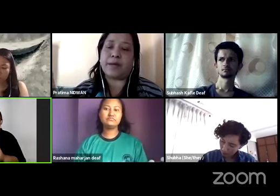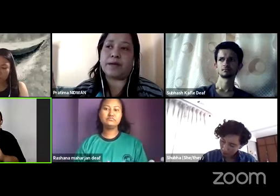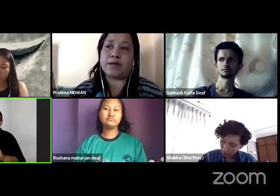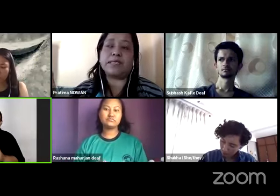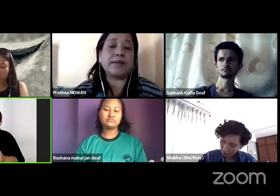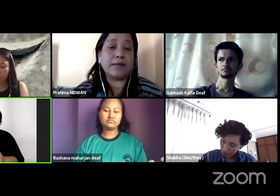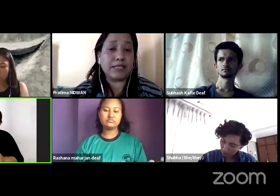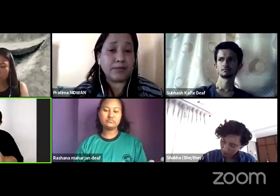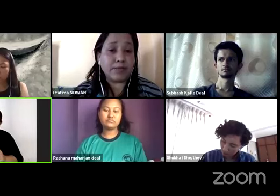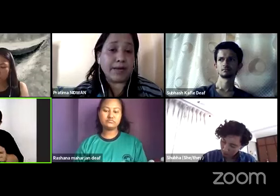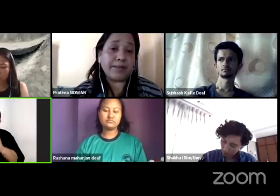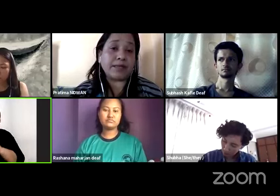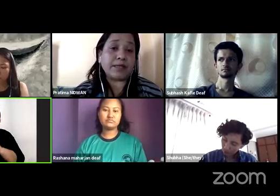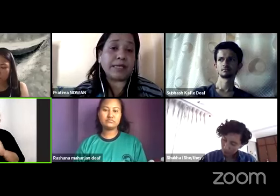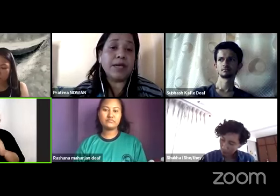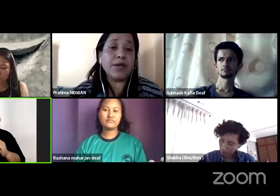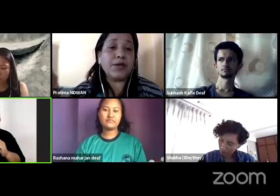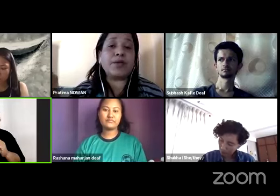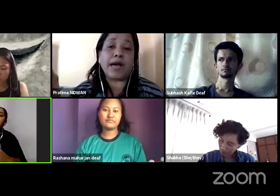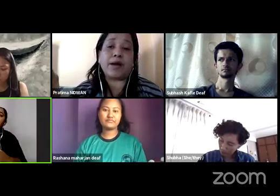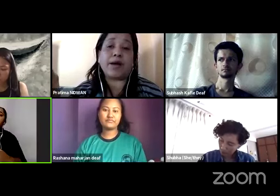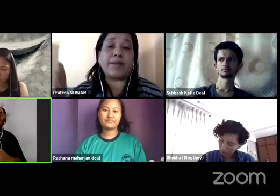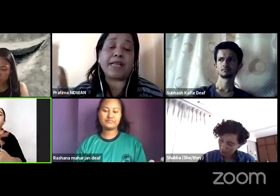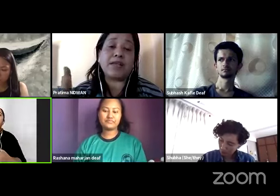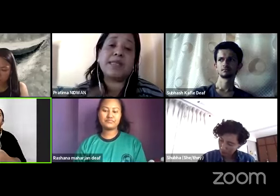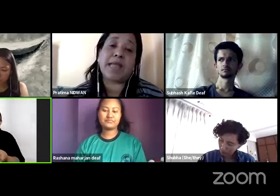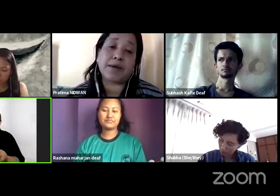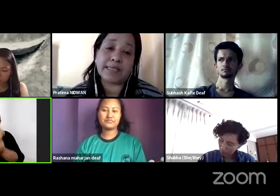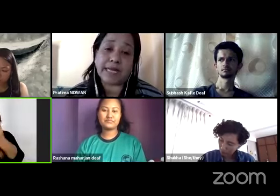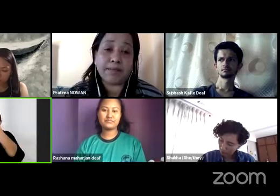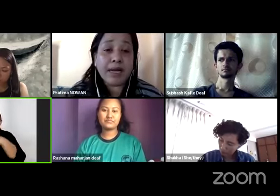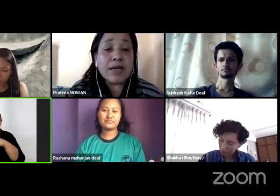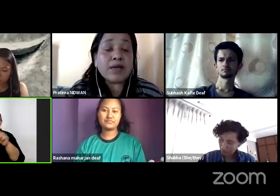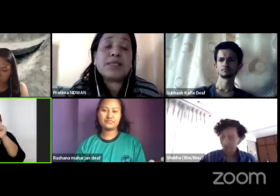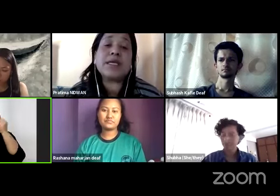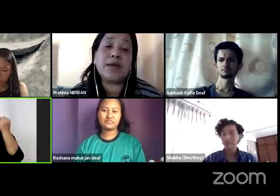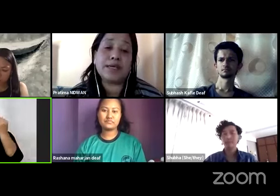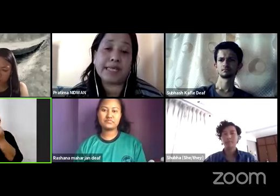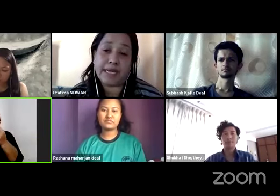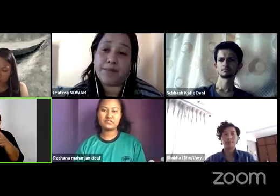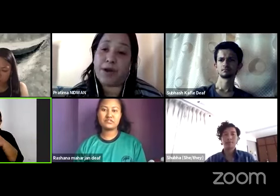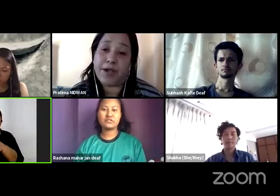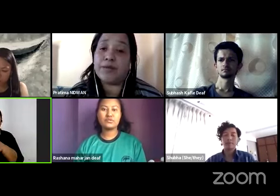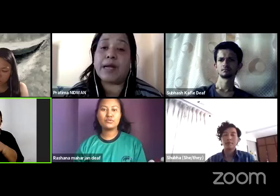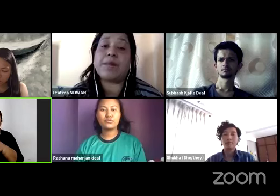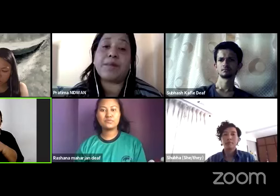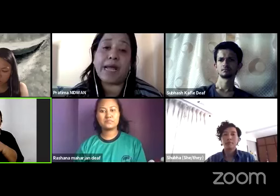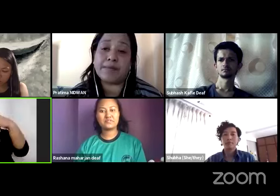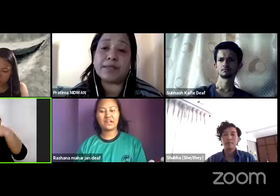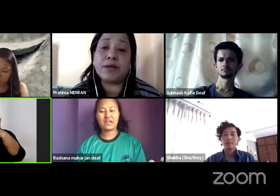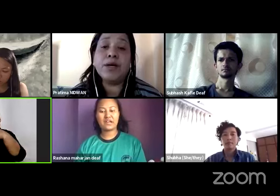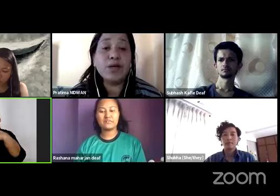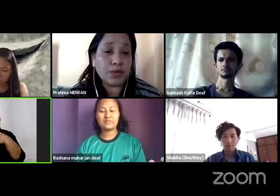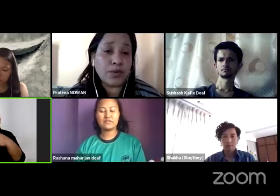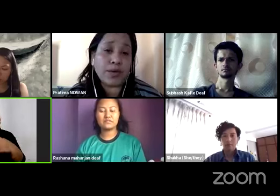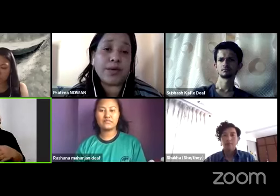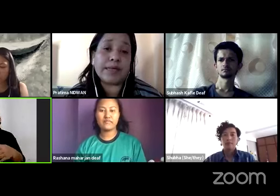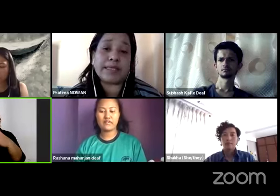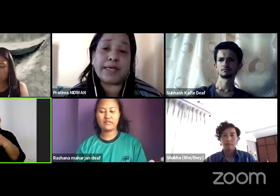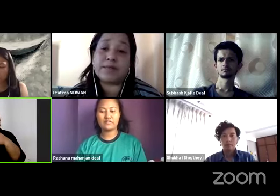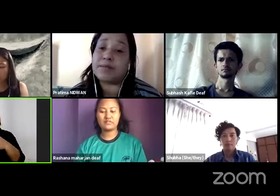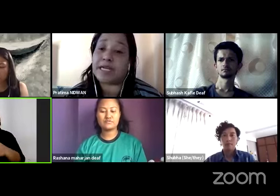चाहिँ तपाईँको डिसेबिलिटी मुभमेन्टभित्र चाहिँ यो कुराहरूलाई प्राथमिकताको साथमा कसरी जाने भन्ने कुरामा पनि हामीसँग